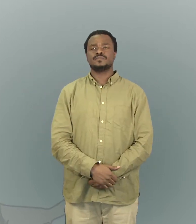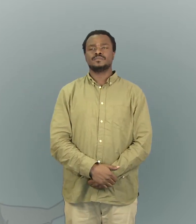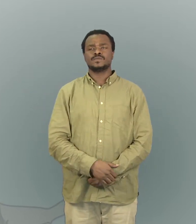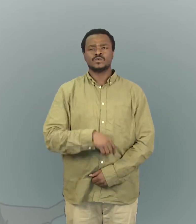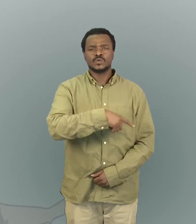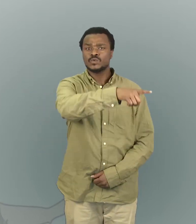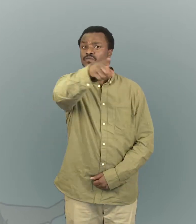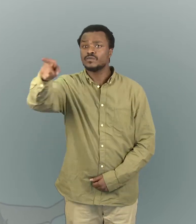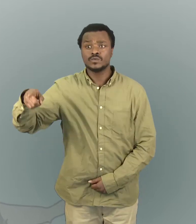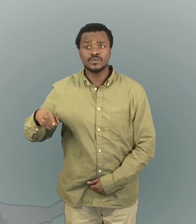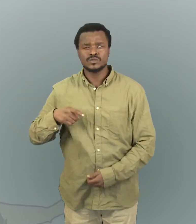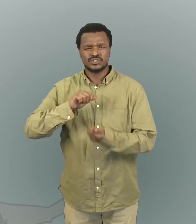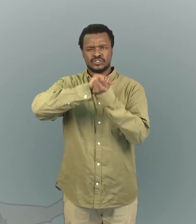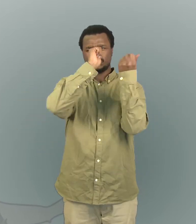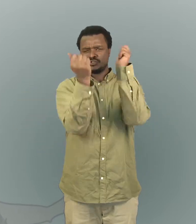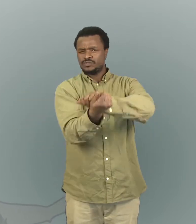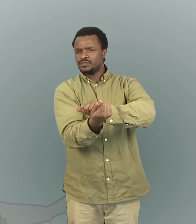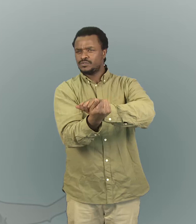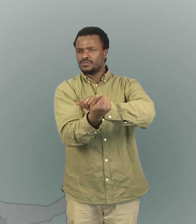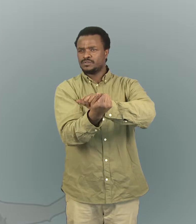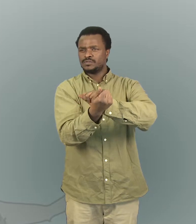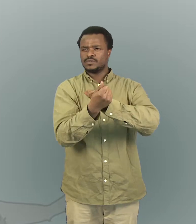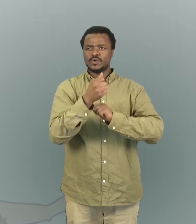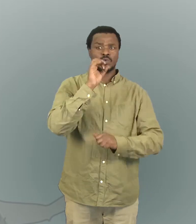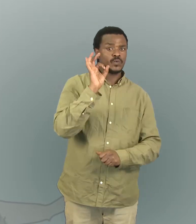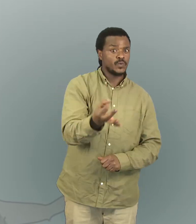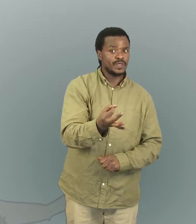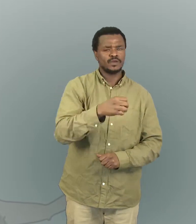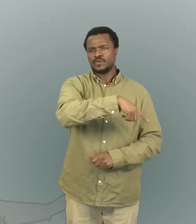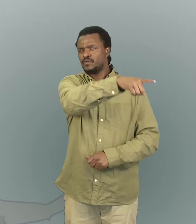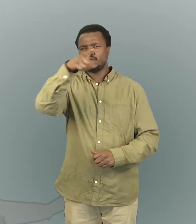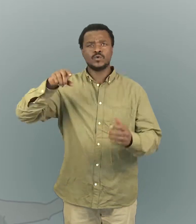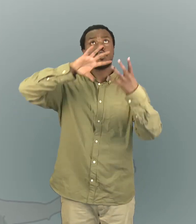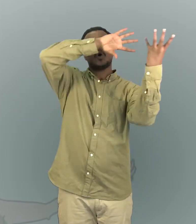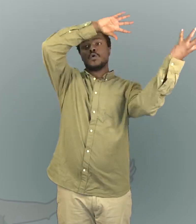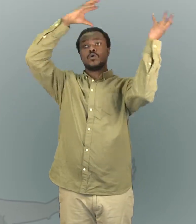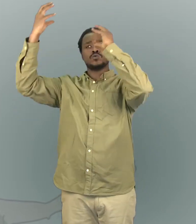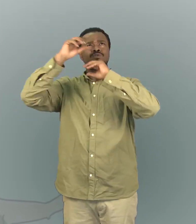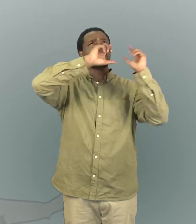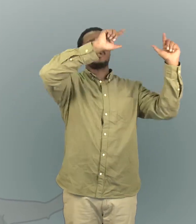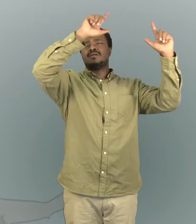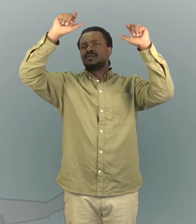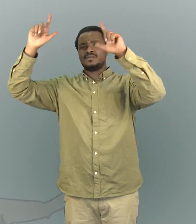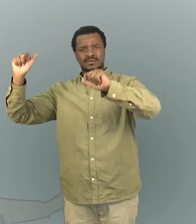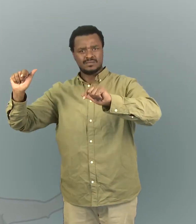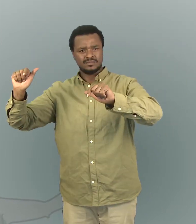changer votre vie oui le royaume des cieux est tout près de vous